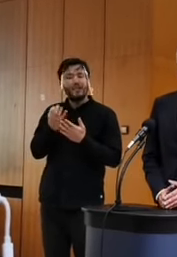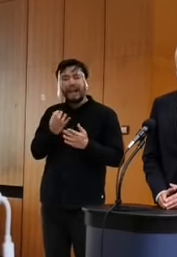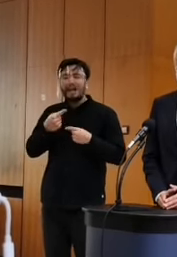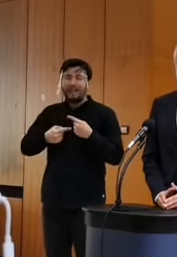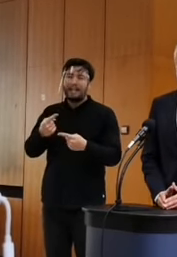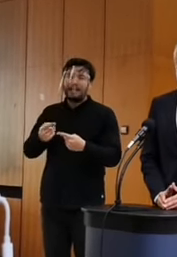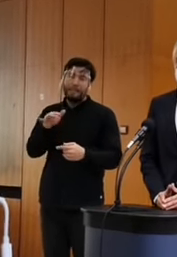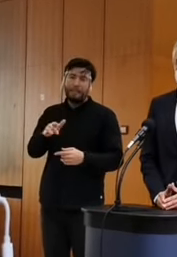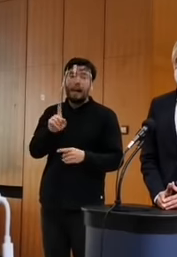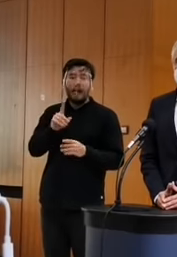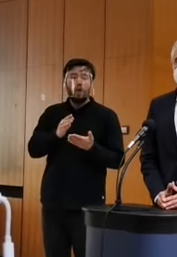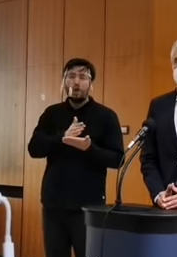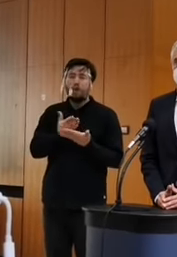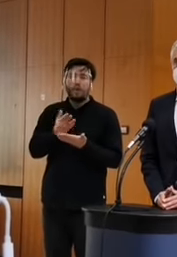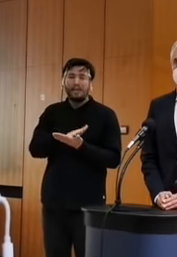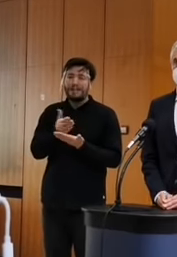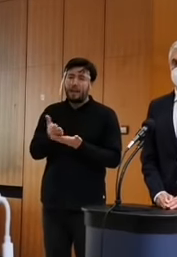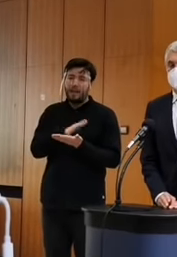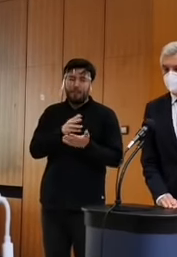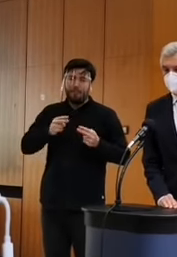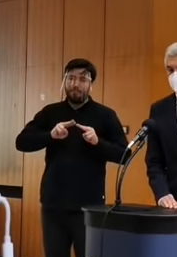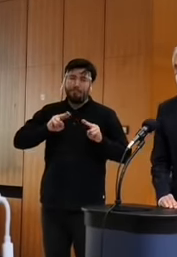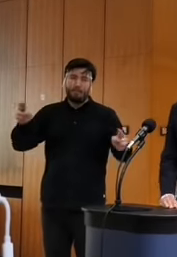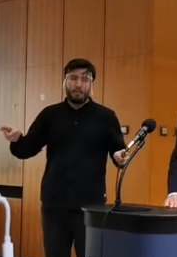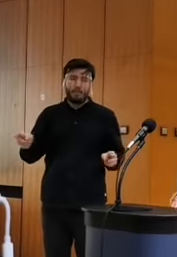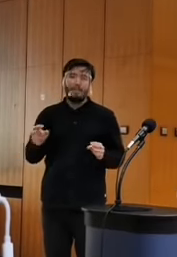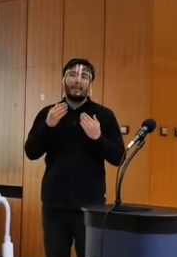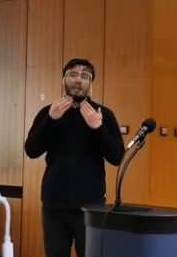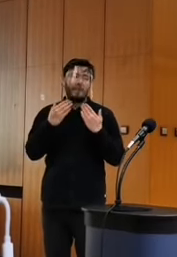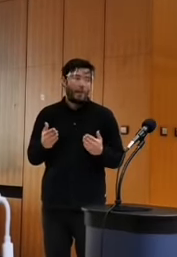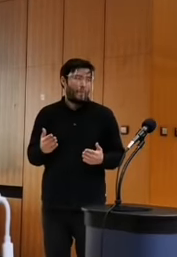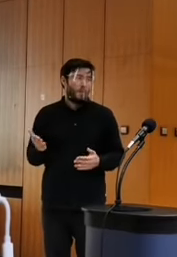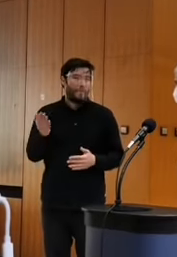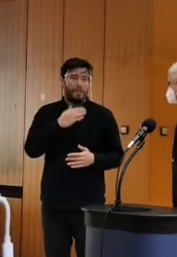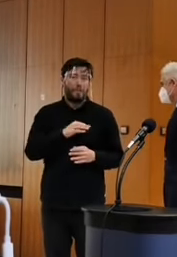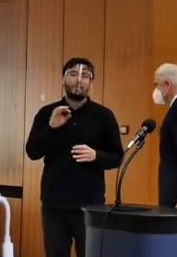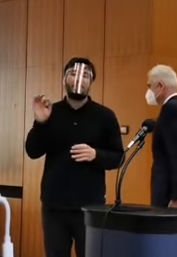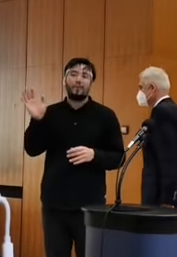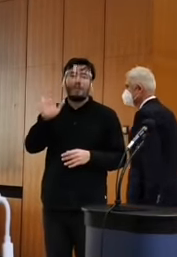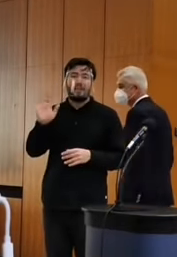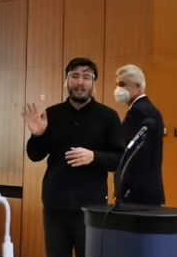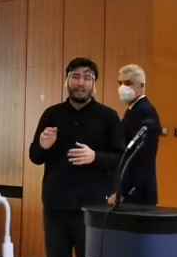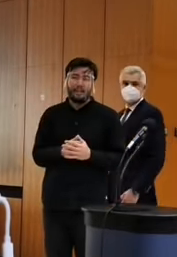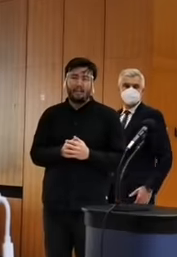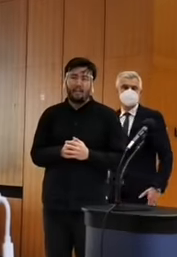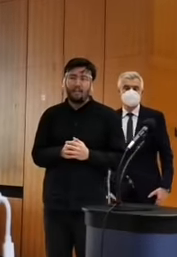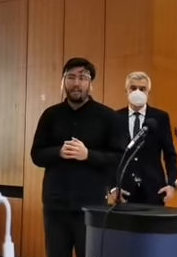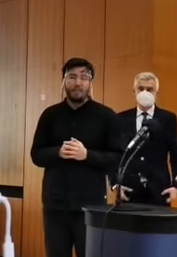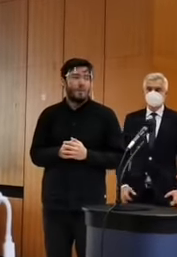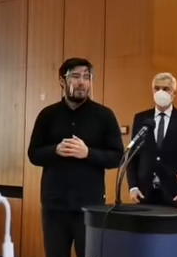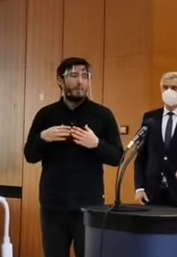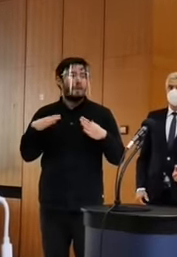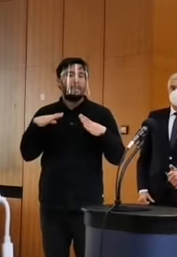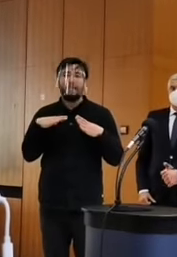ten rozdiel je zásadný. Ďakujem pekne. Dovidenia. Vidíme sa, dohodneme sa.